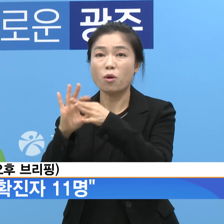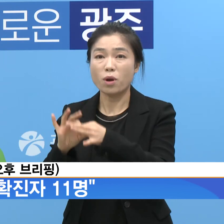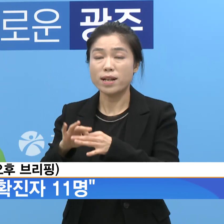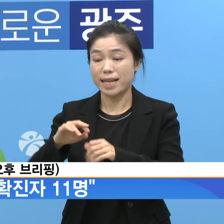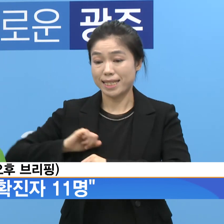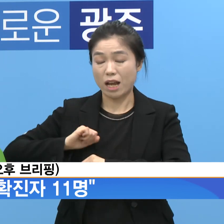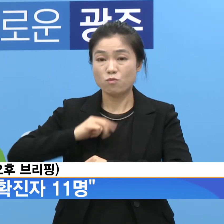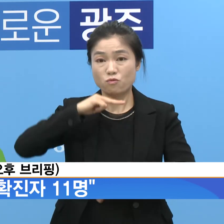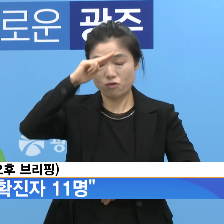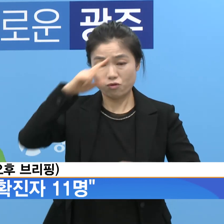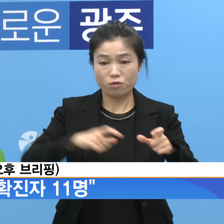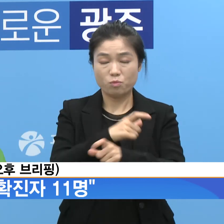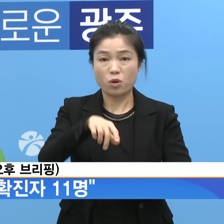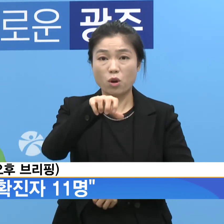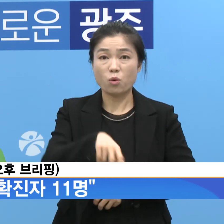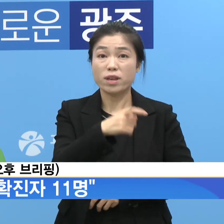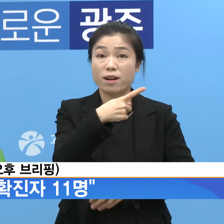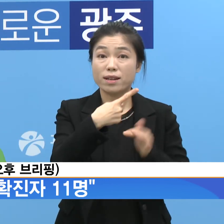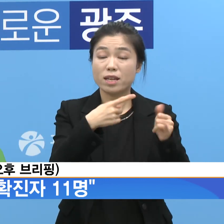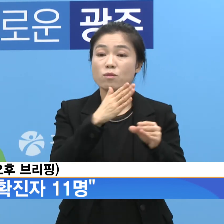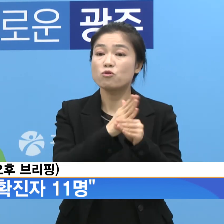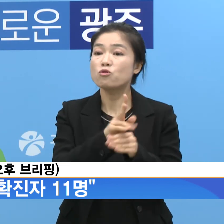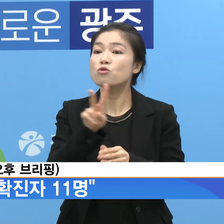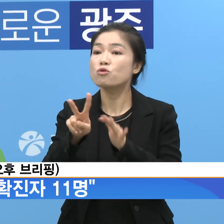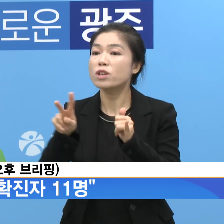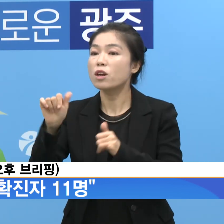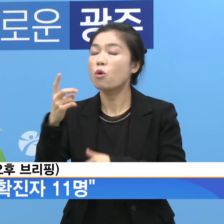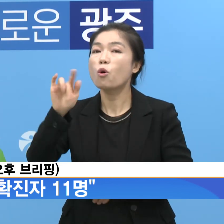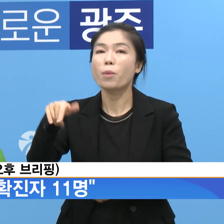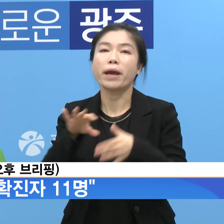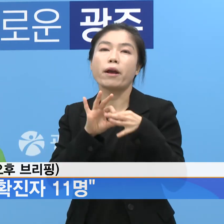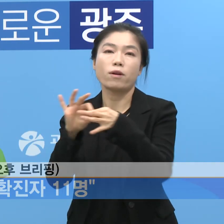11명 그중에 2명은 홈에 관련입니다